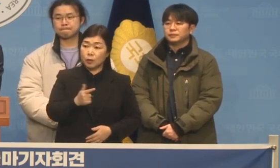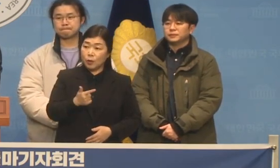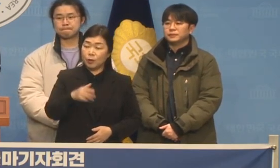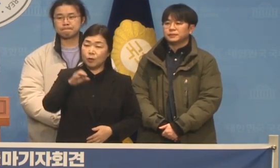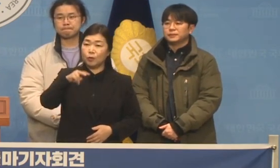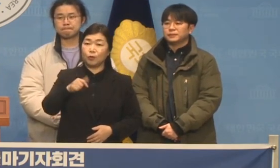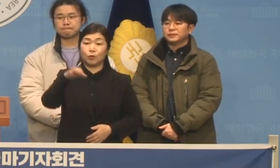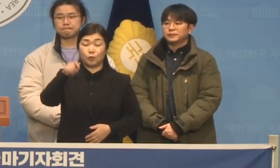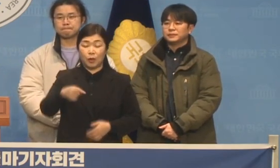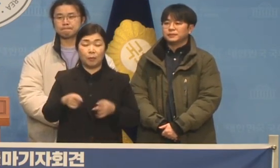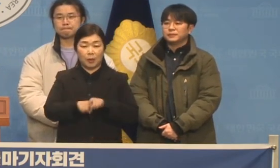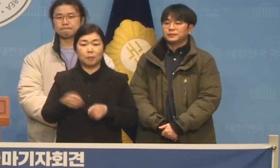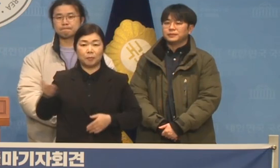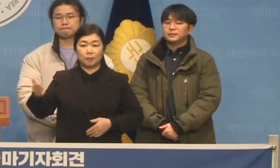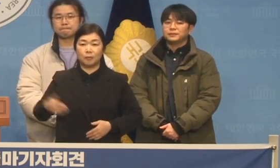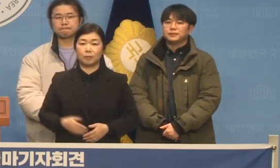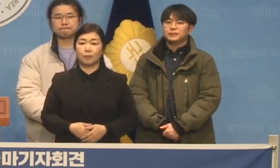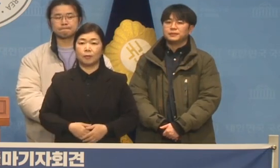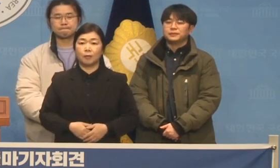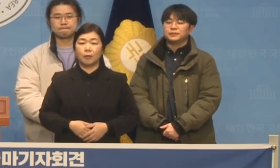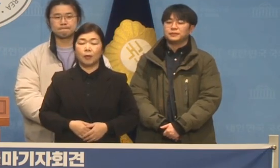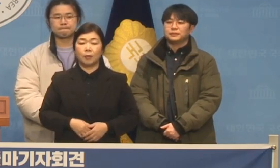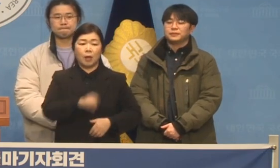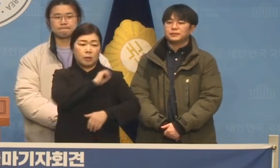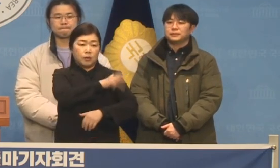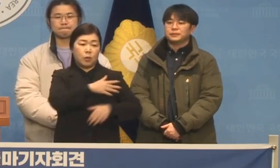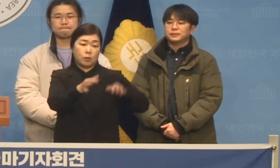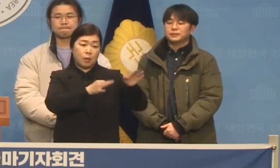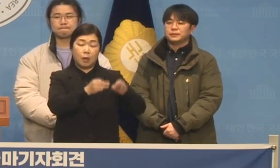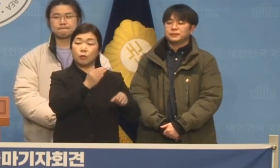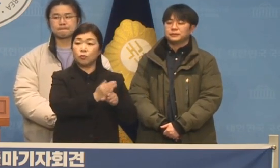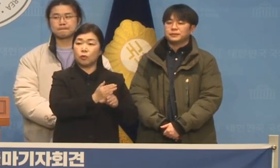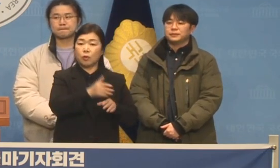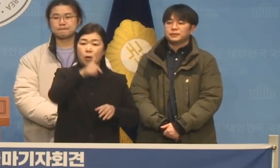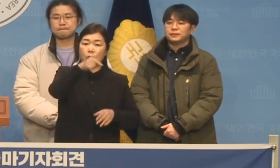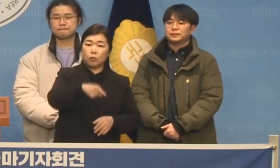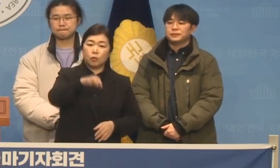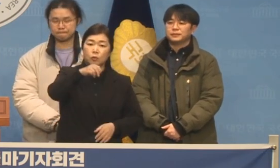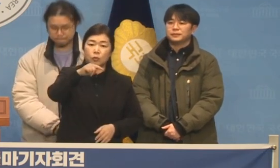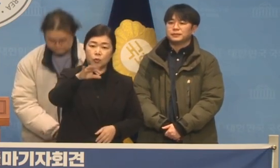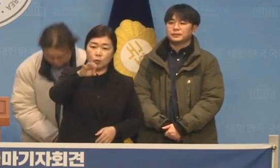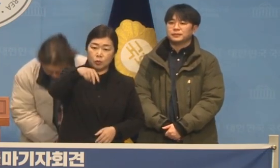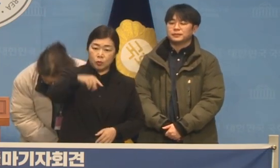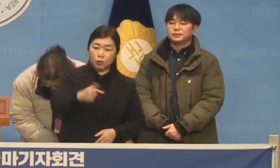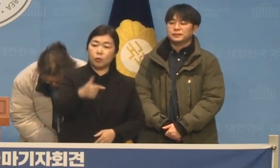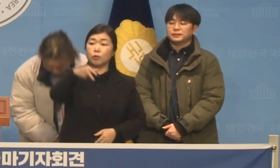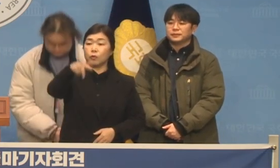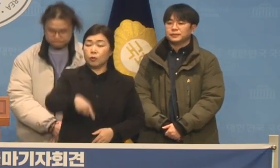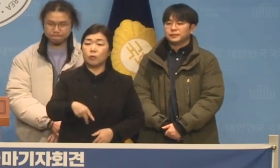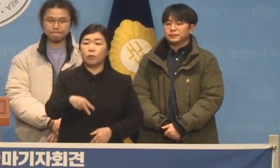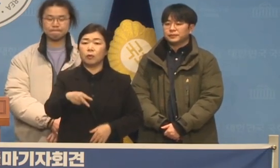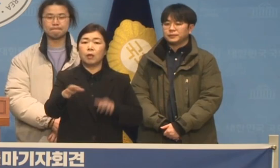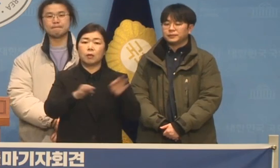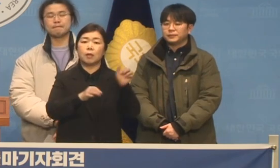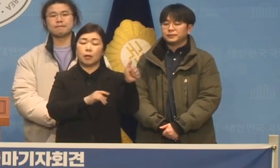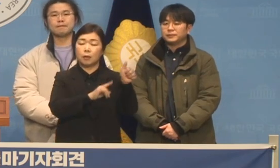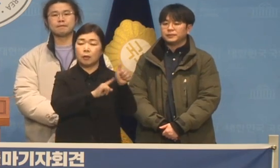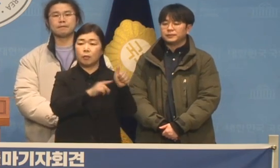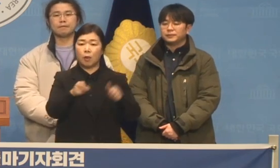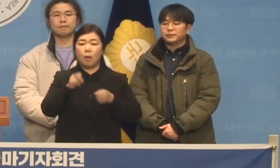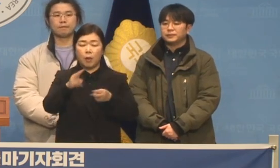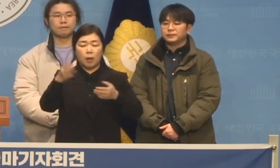오셨고요. 그리고 신촌에서 장사를 하고 계신 구윤규 사장님 오셨습니다. 네, 그리고